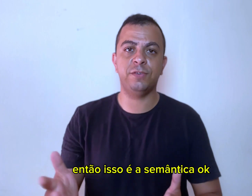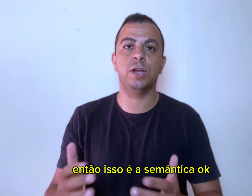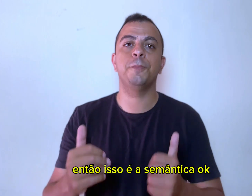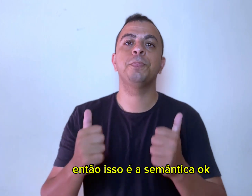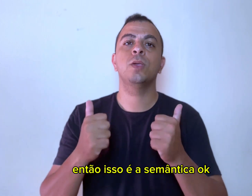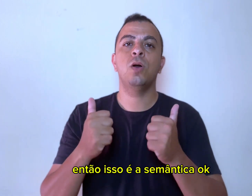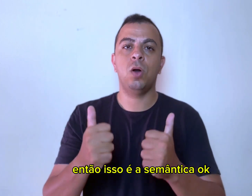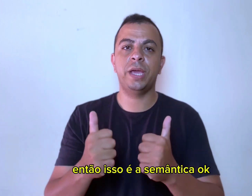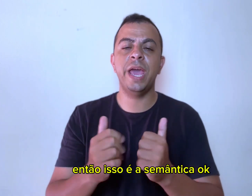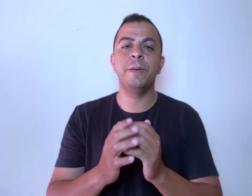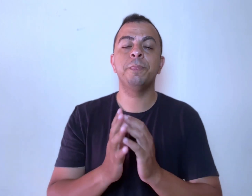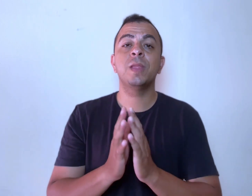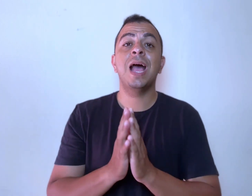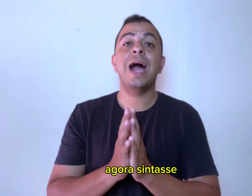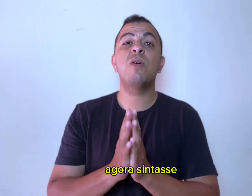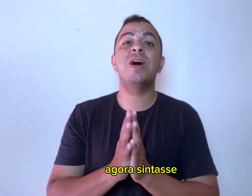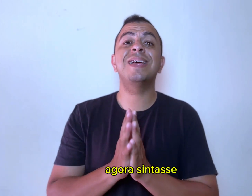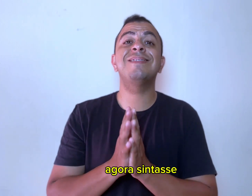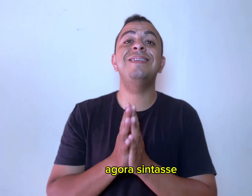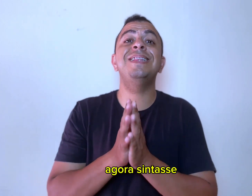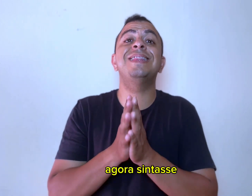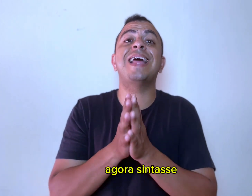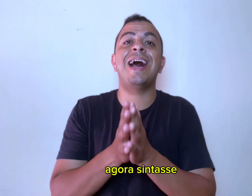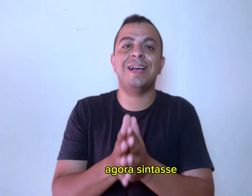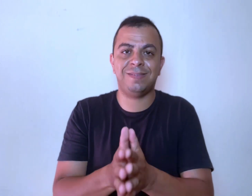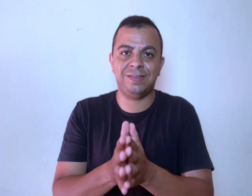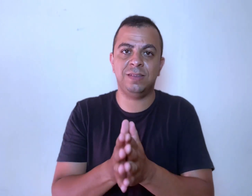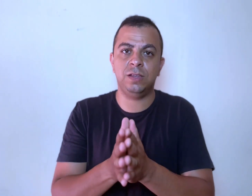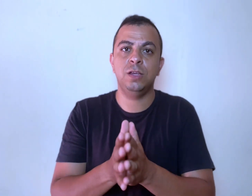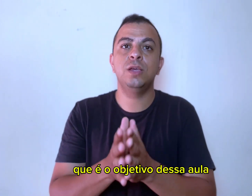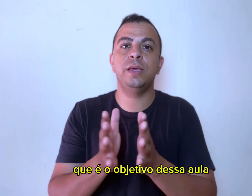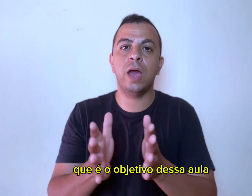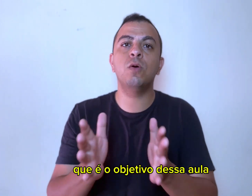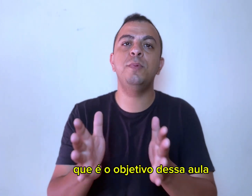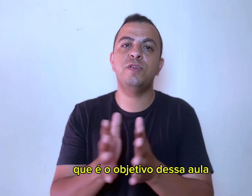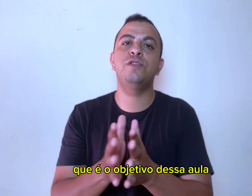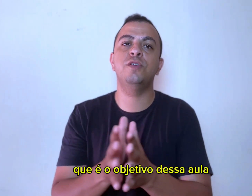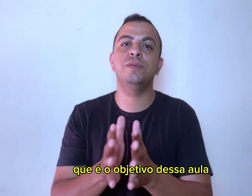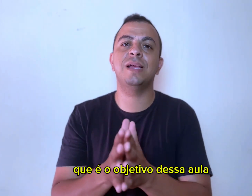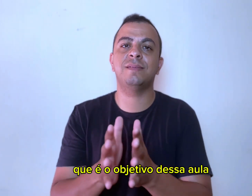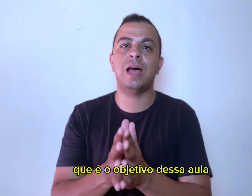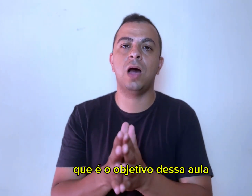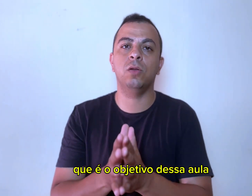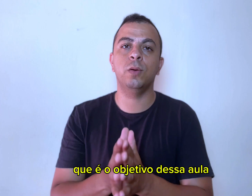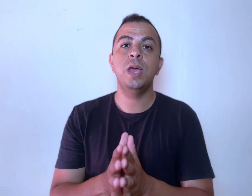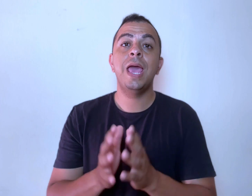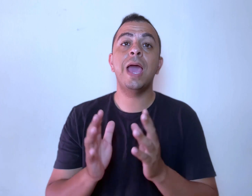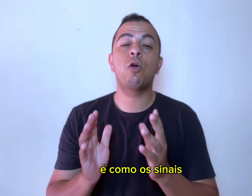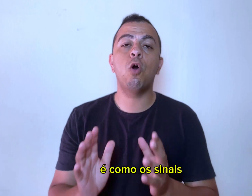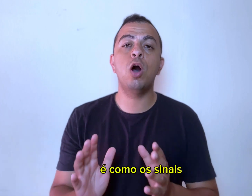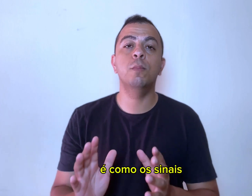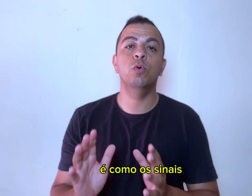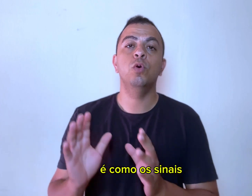semântica. Ok? Agora, a sintaxe, que é o objetivo dessa aula, é como